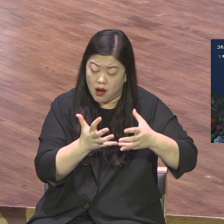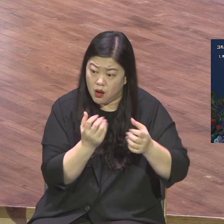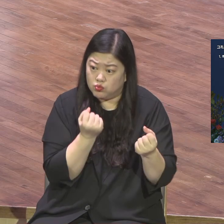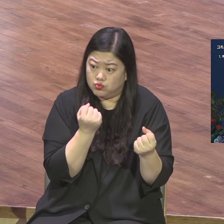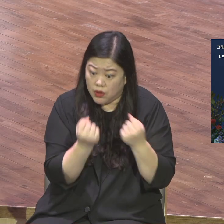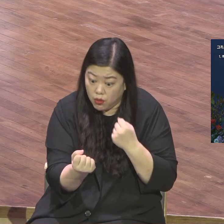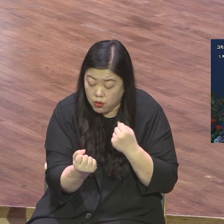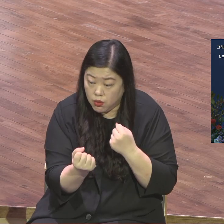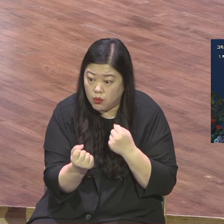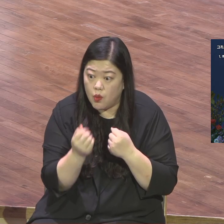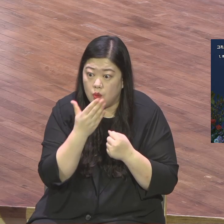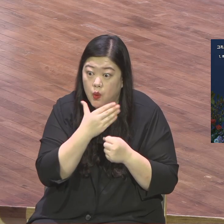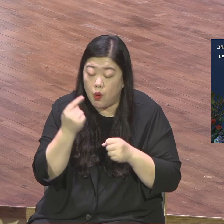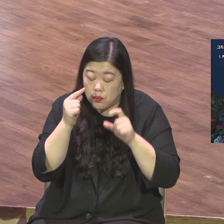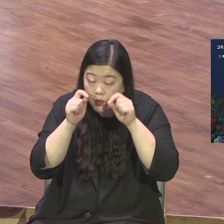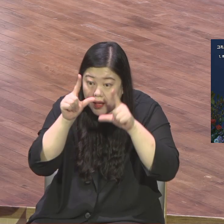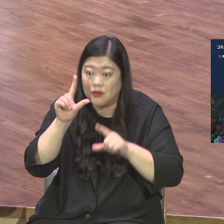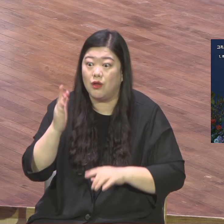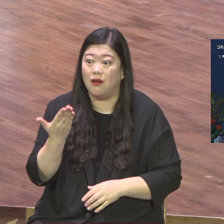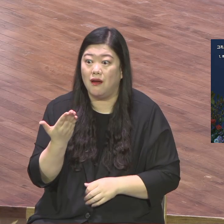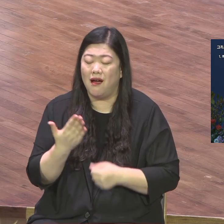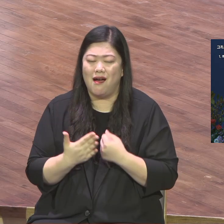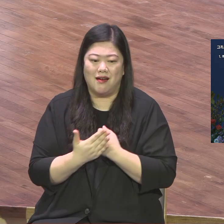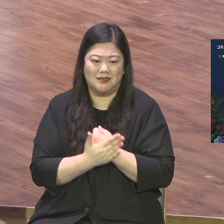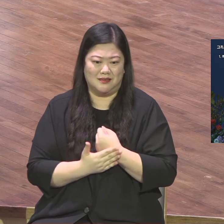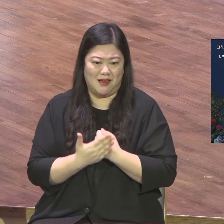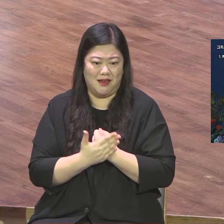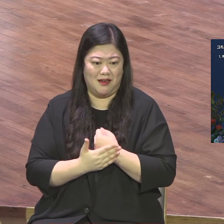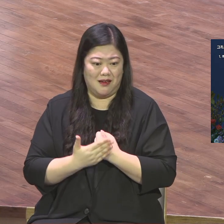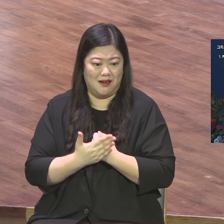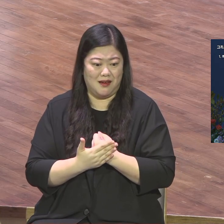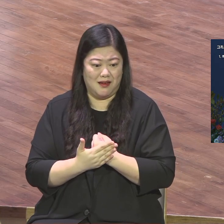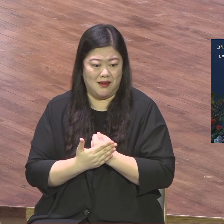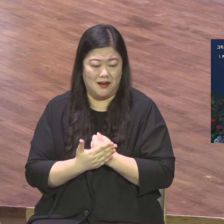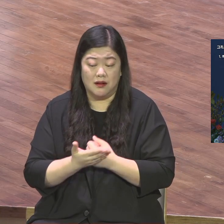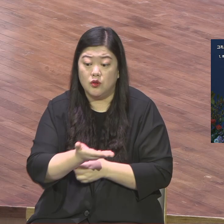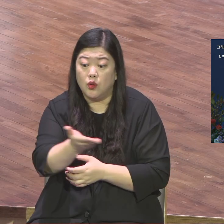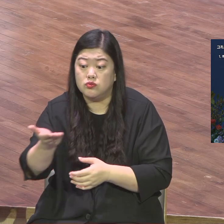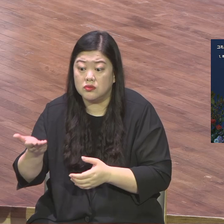항상 뭐가 있어야 돼요? 은혜 의식과 감사 의식이 있어야 돼요.